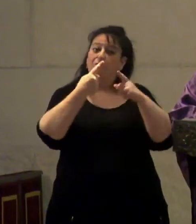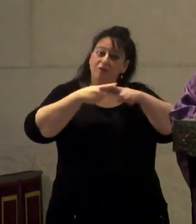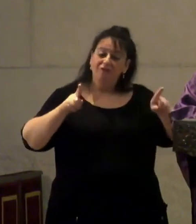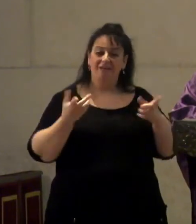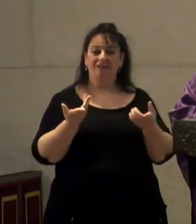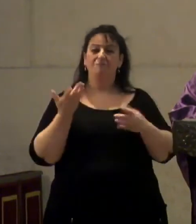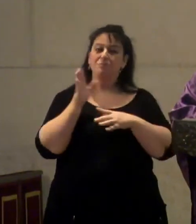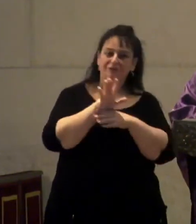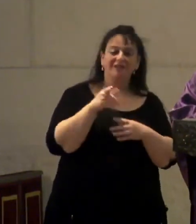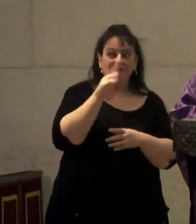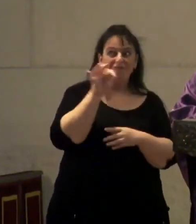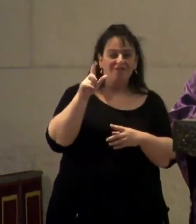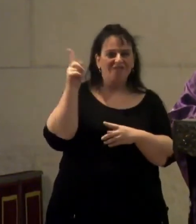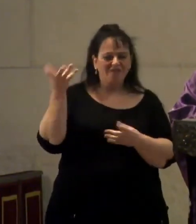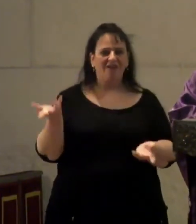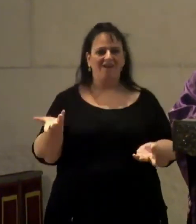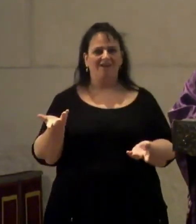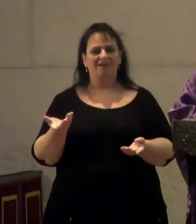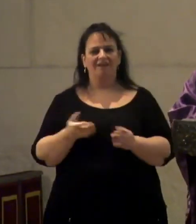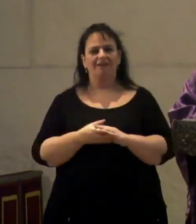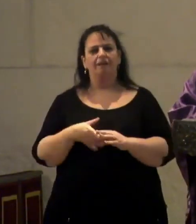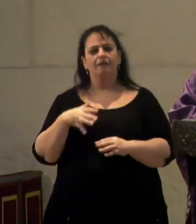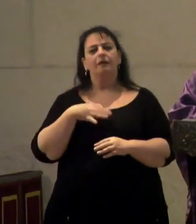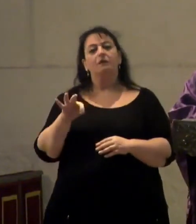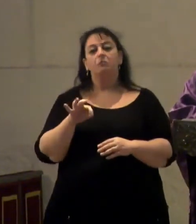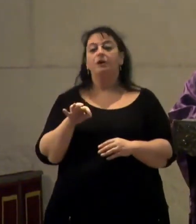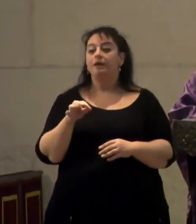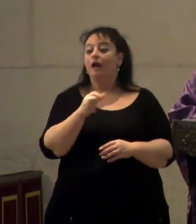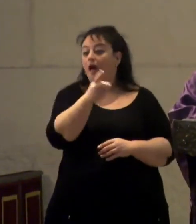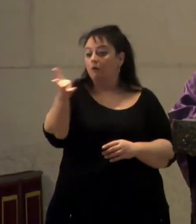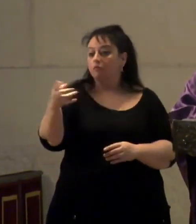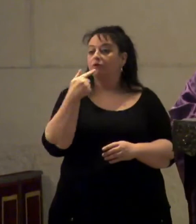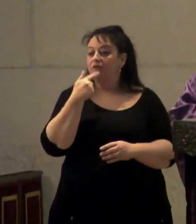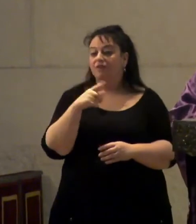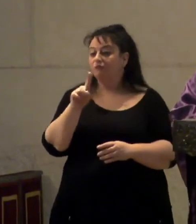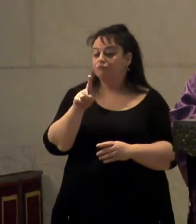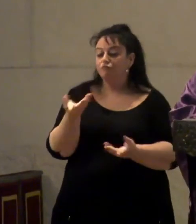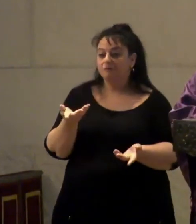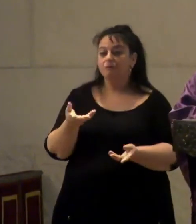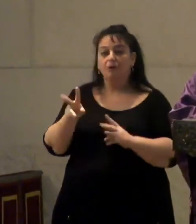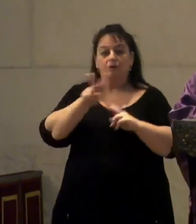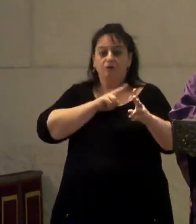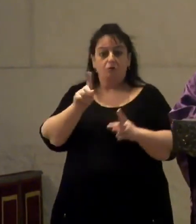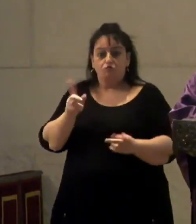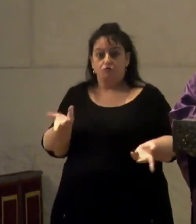circunstancias. Y puede ocurrir que alguien dijera que no. ¿Crees esto? No.